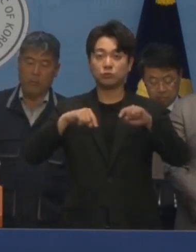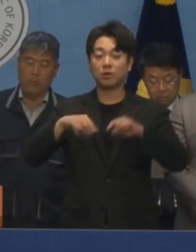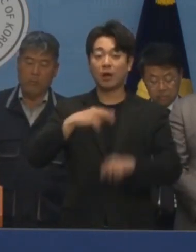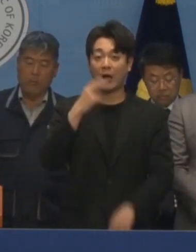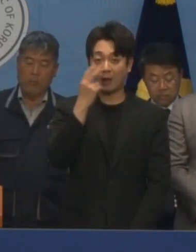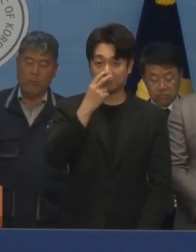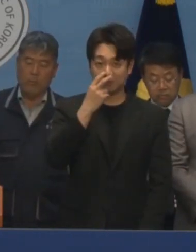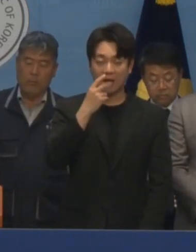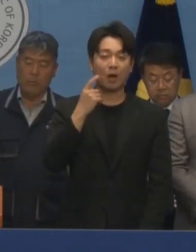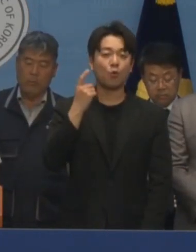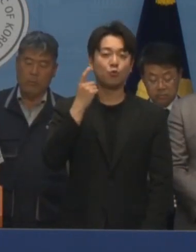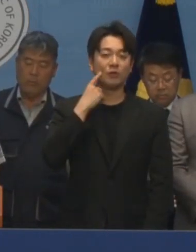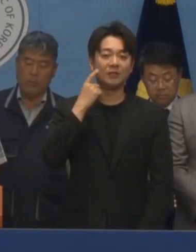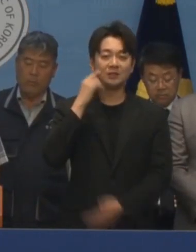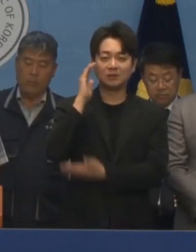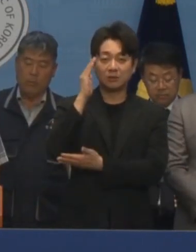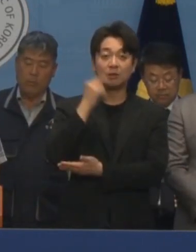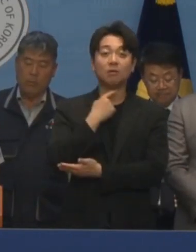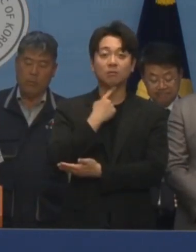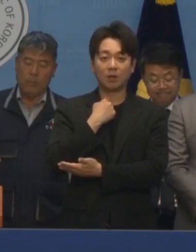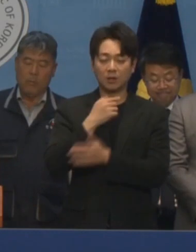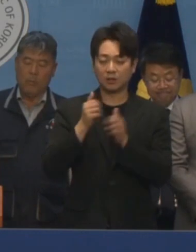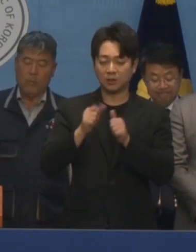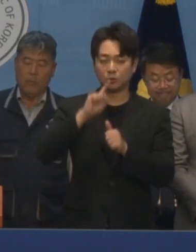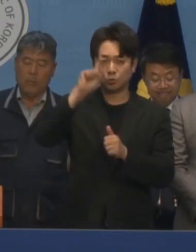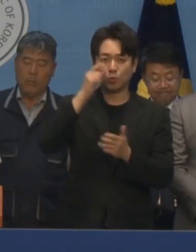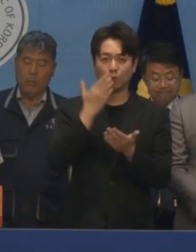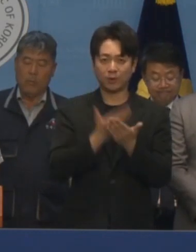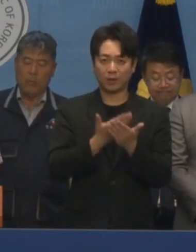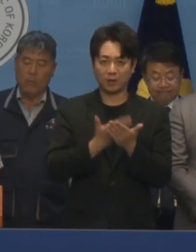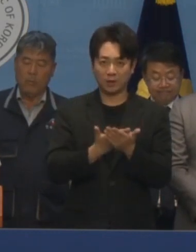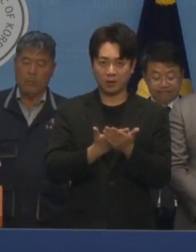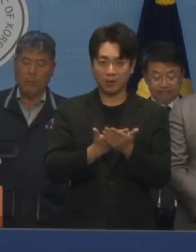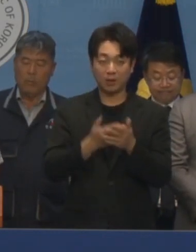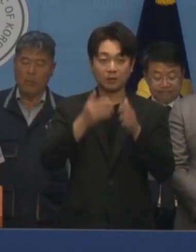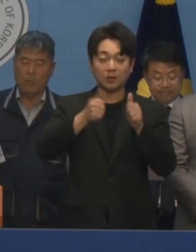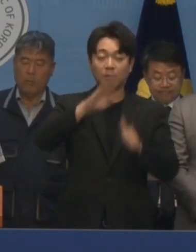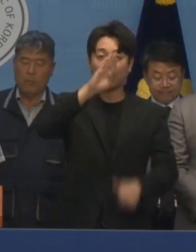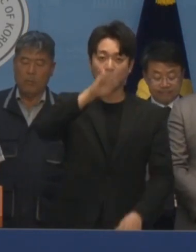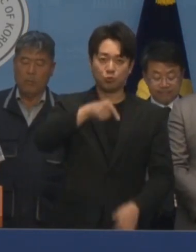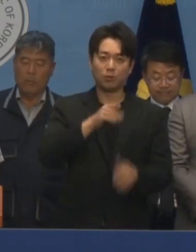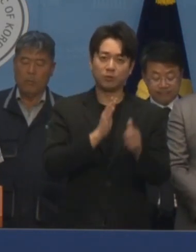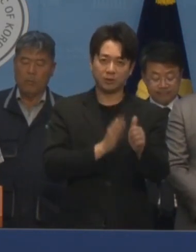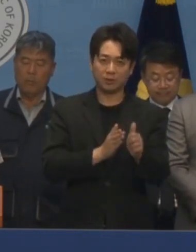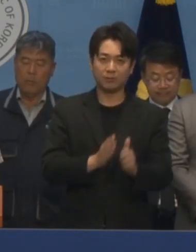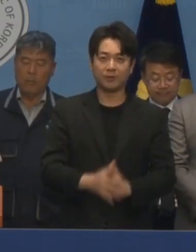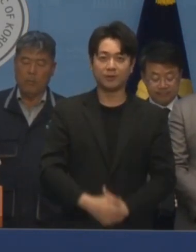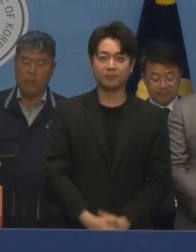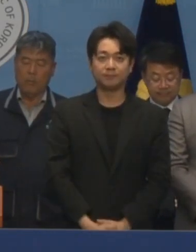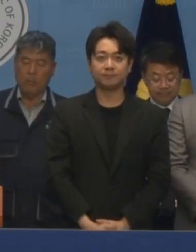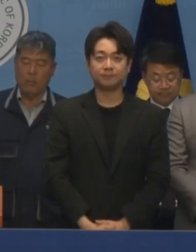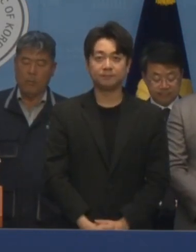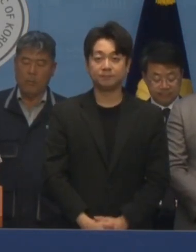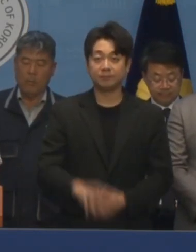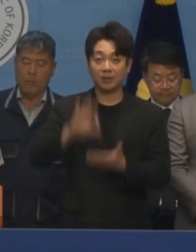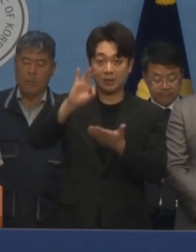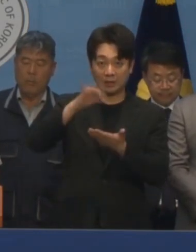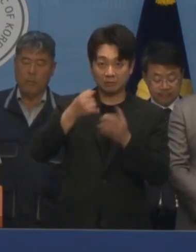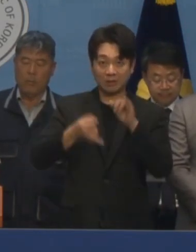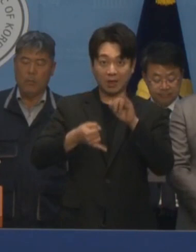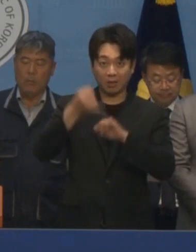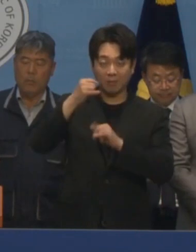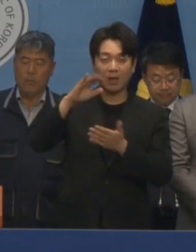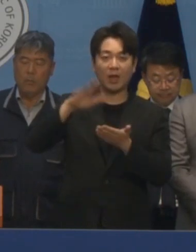위증죄를 즉시 기소하라. 재판부에 요청드립니다. 임금체불 해결 없는